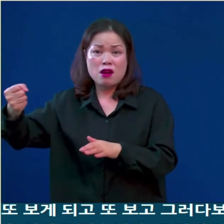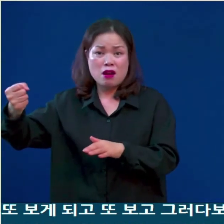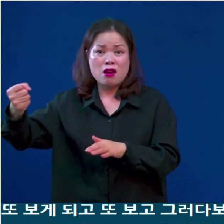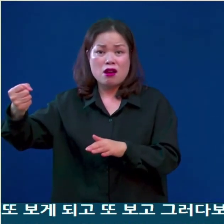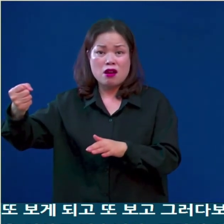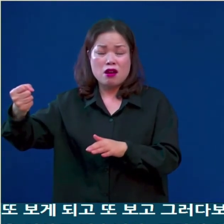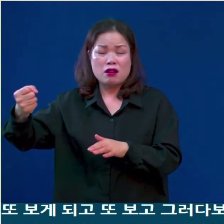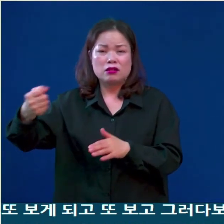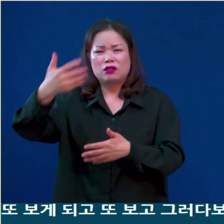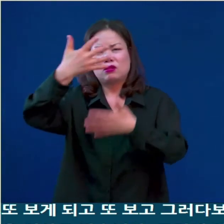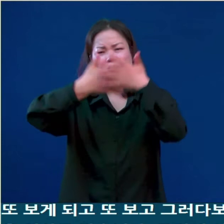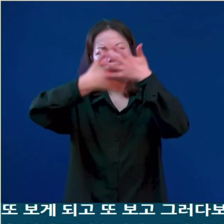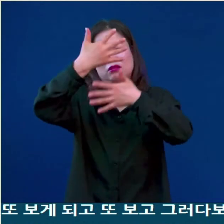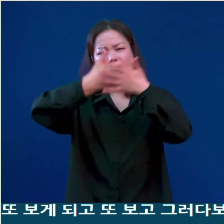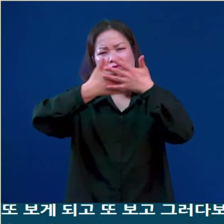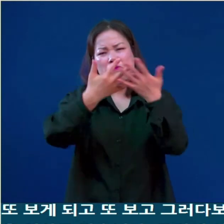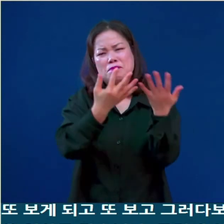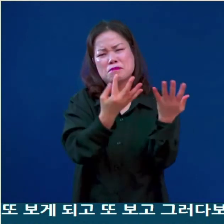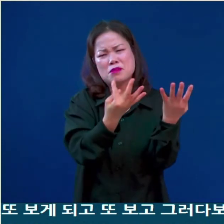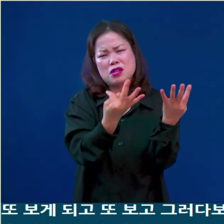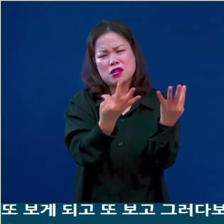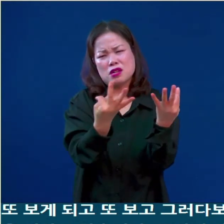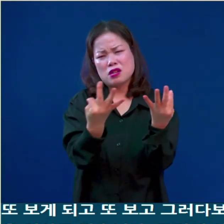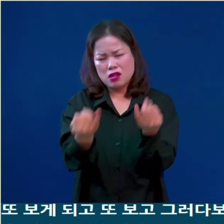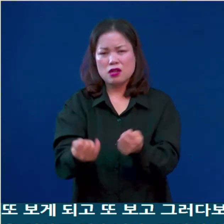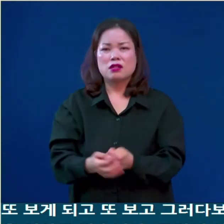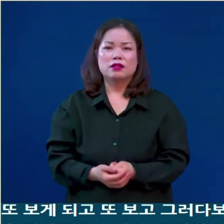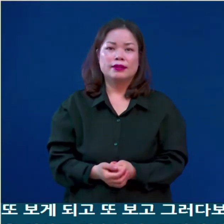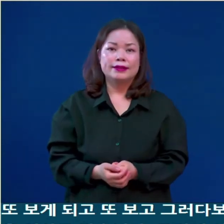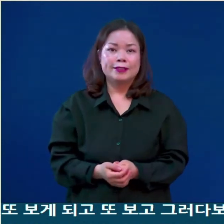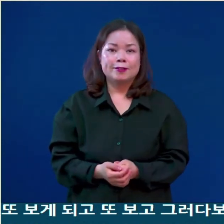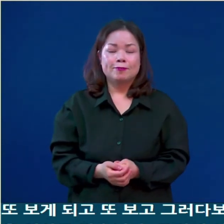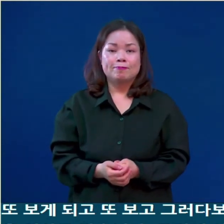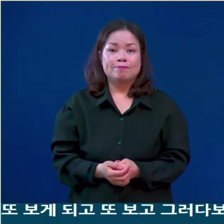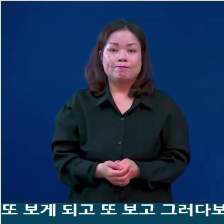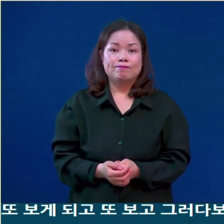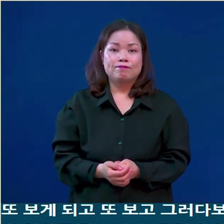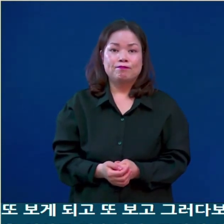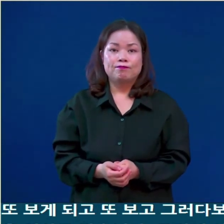버리는 그러한 영상들도 상당수 많이 있습니다.